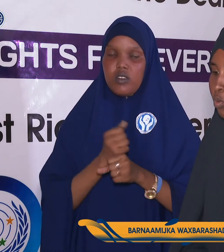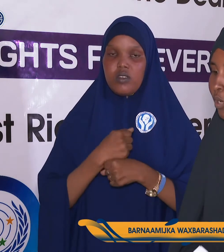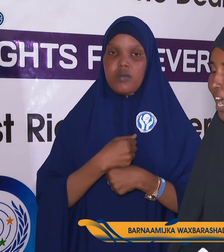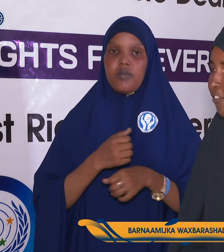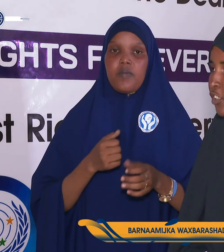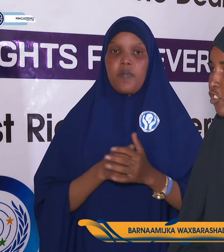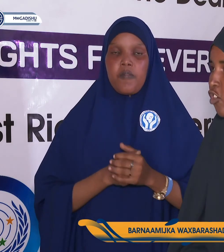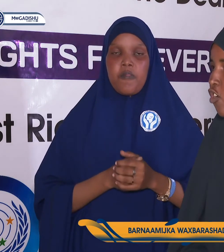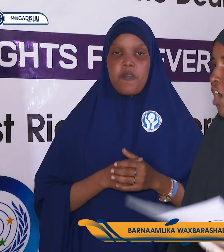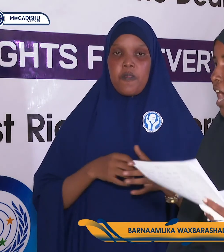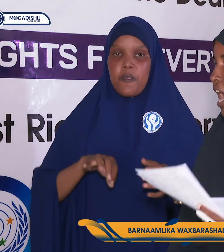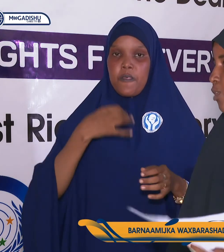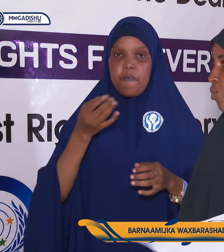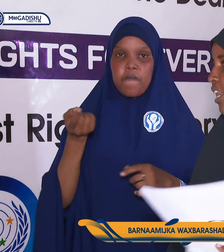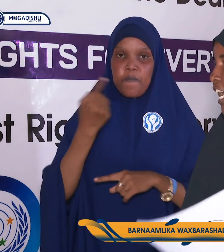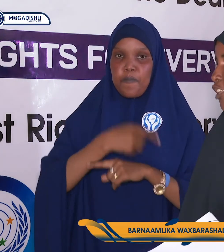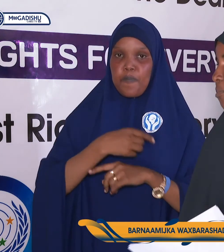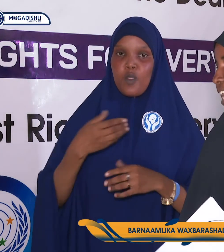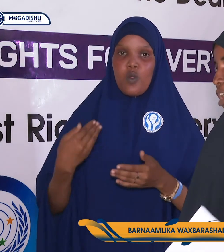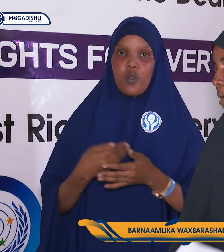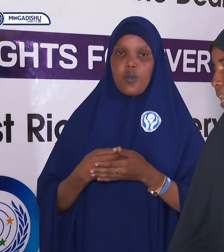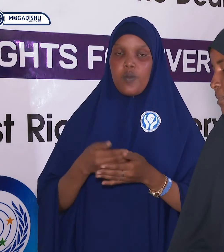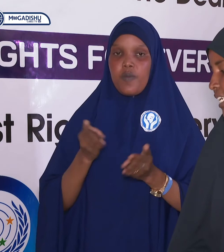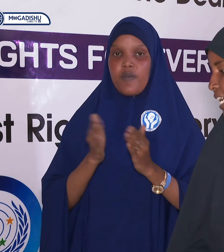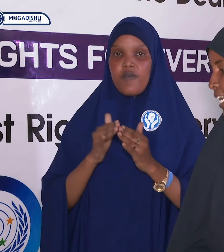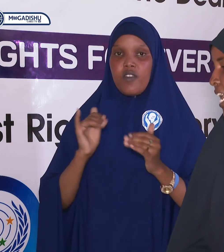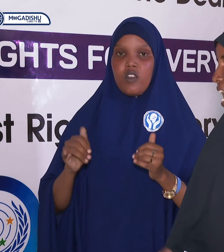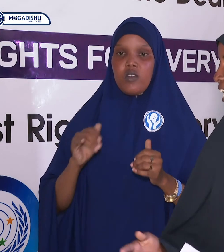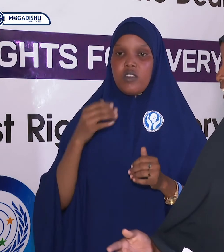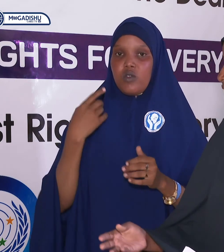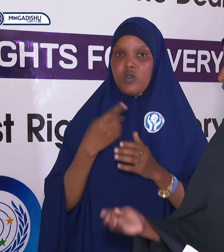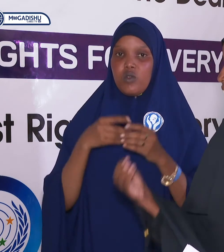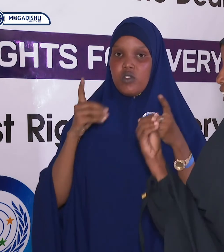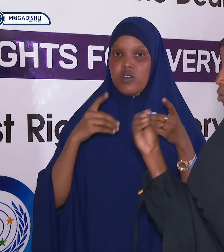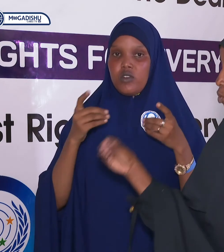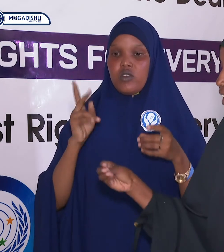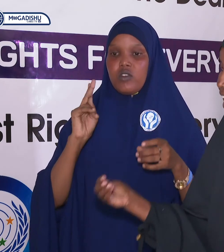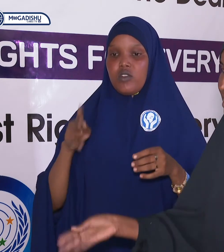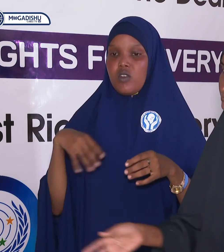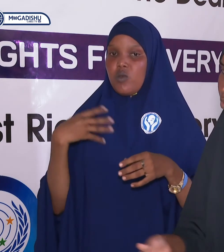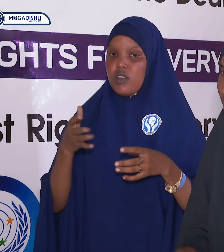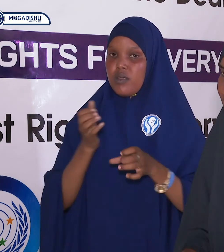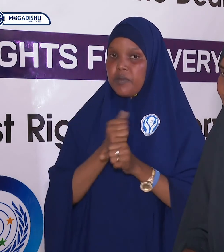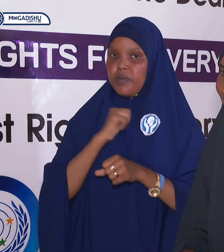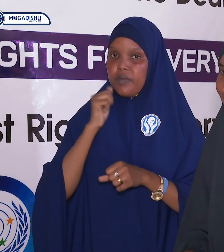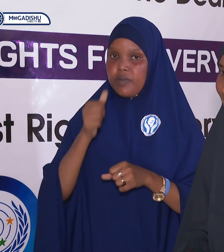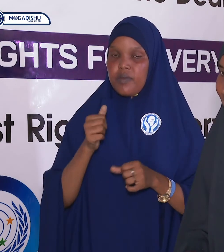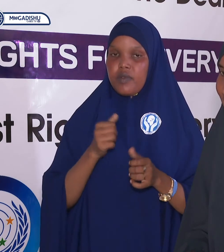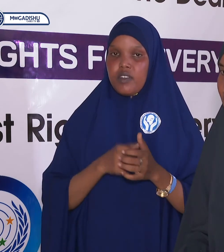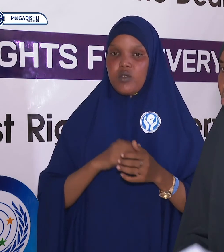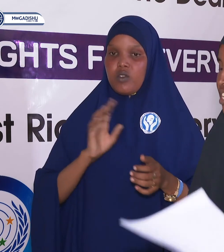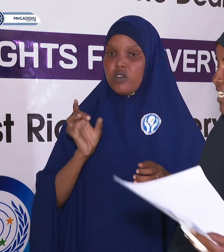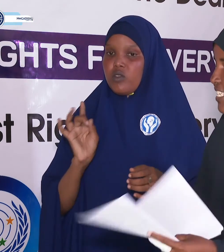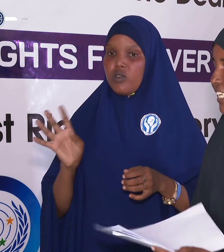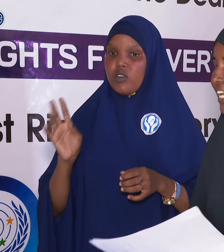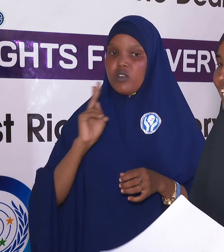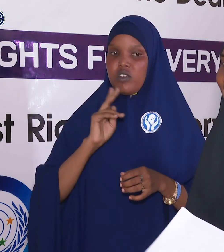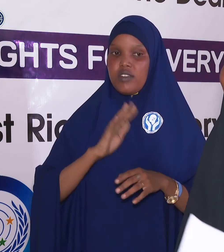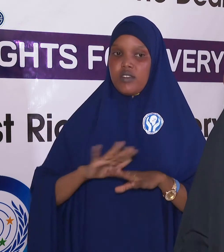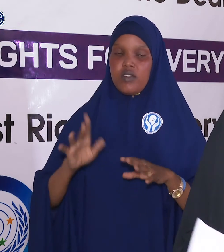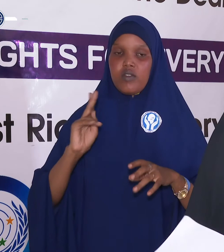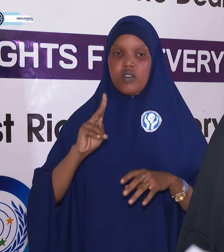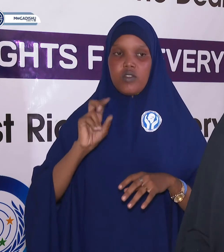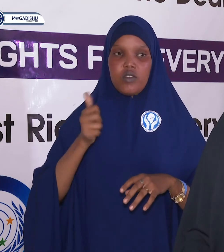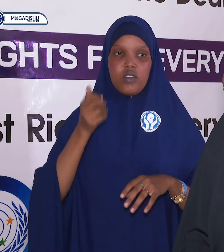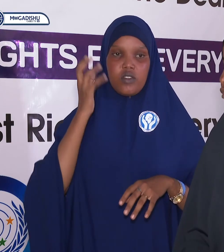cunuga xaafadda joogo aad ula dhaqanto mid aan waxba qabsan karin haddii aad wixii isagu dirsan lahayd aad tiraahdo iska daaya